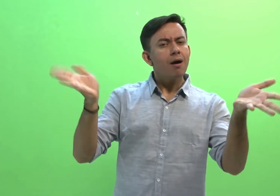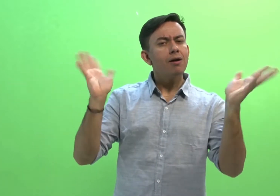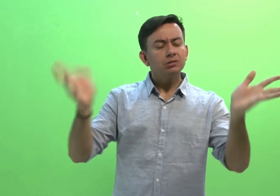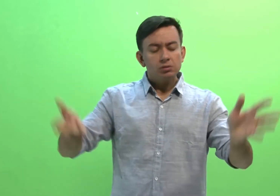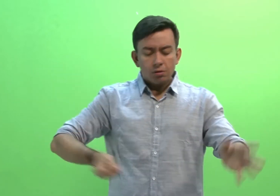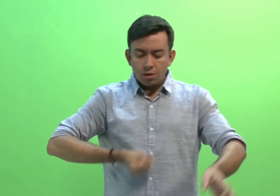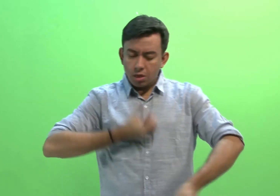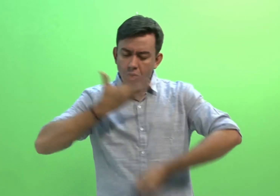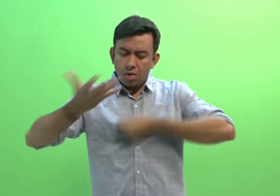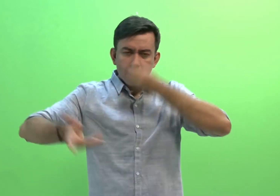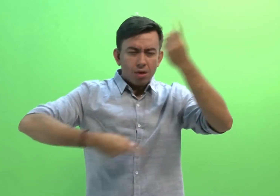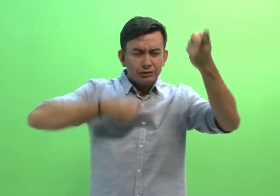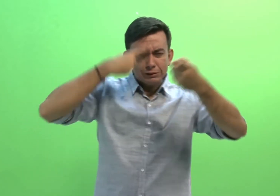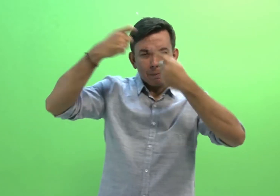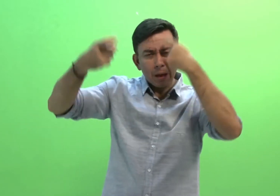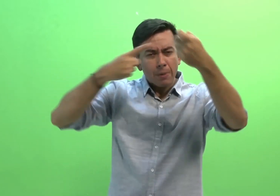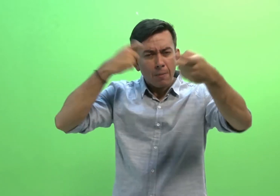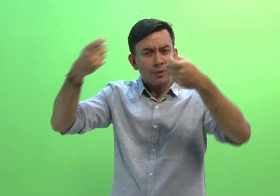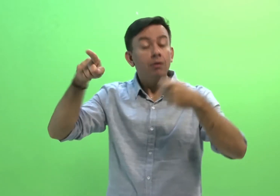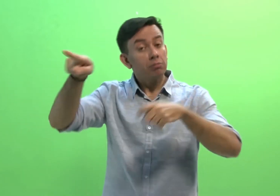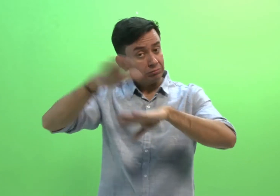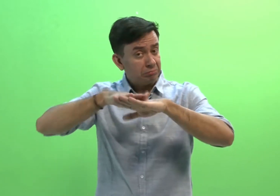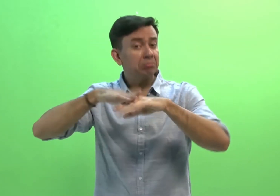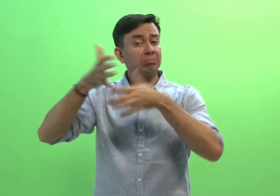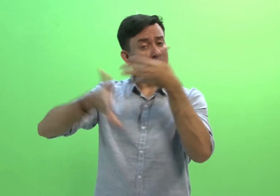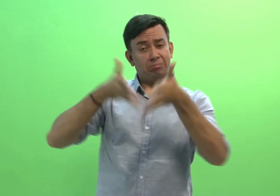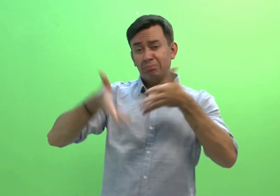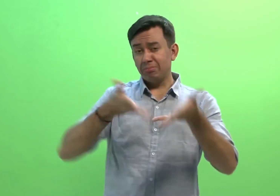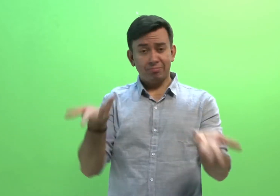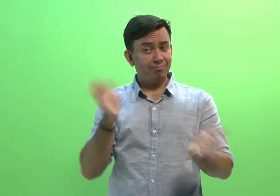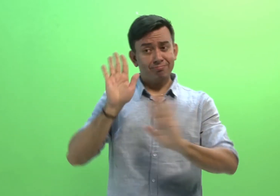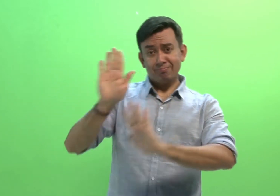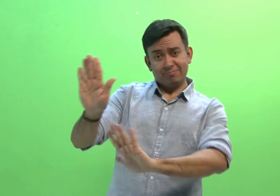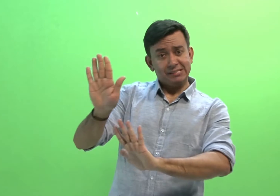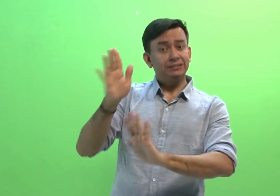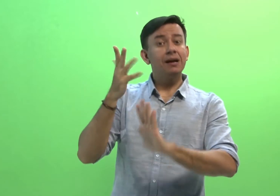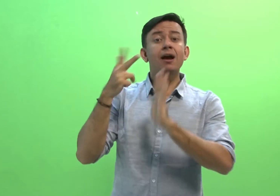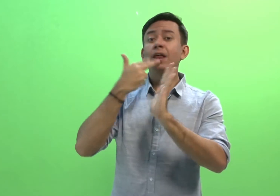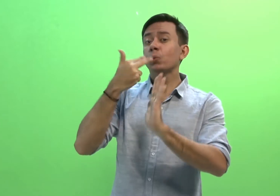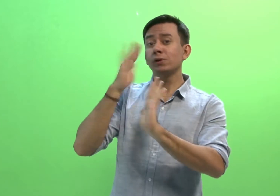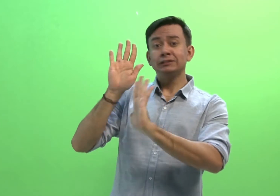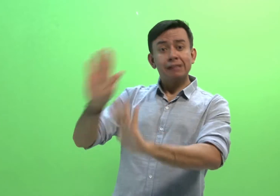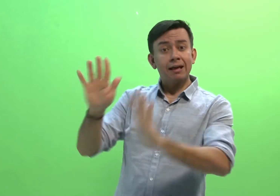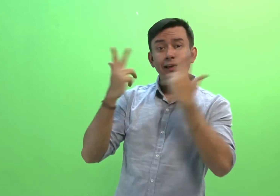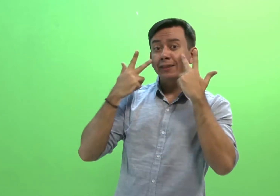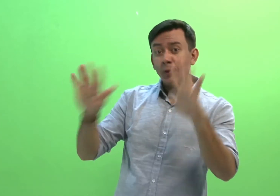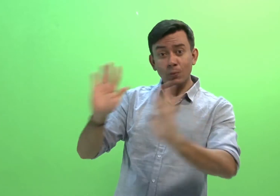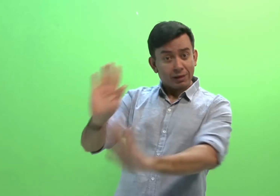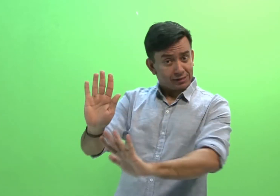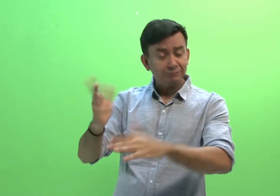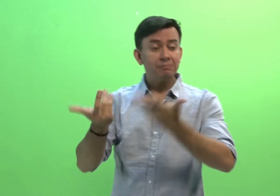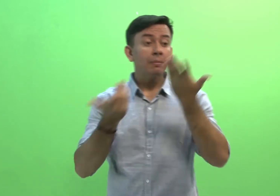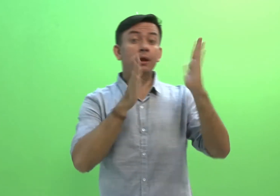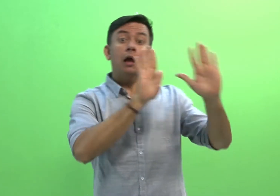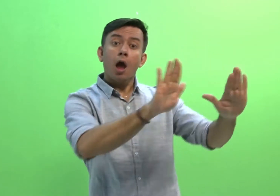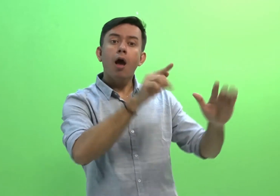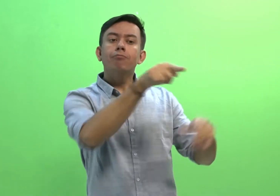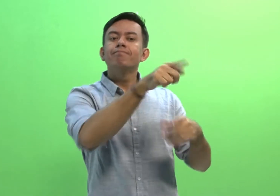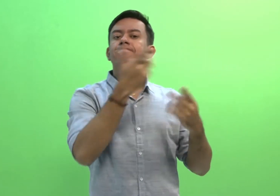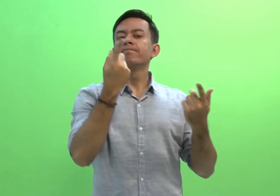contextos. Os surdos podem se expressar, contar poemas, ter N ideias. Ele pode produzir em sua